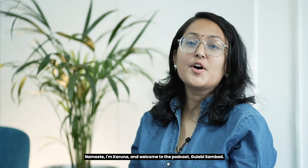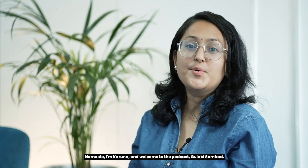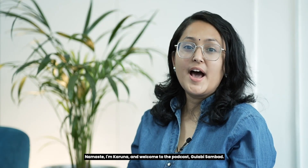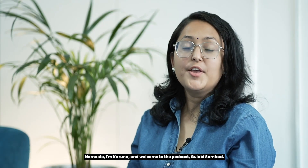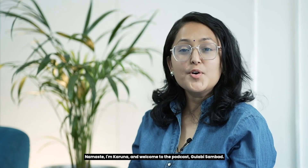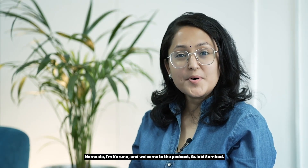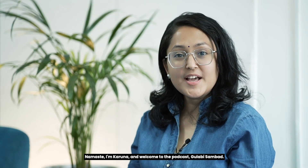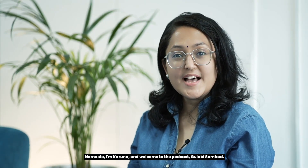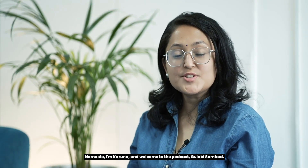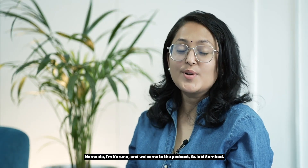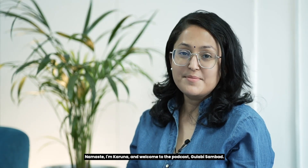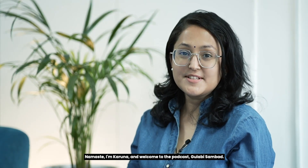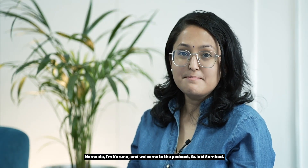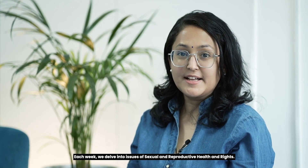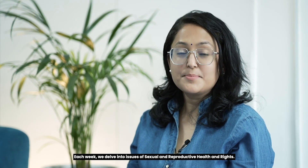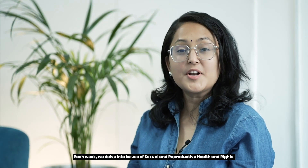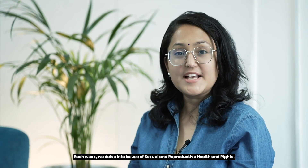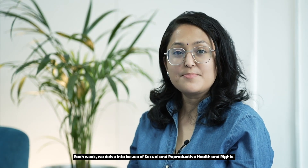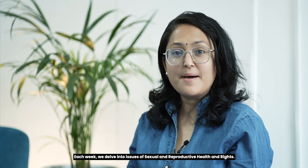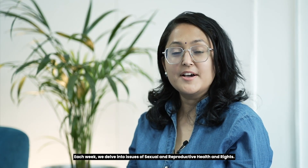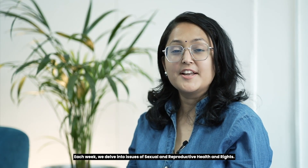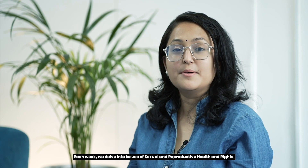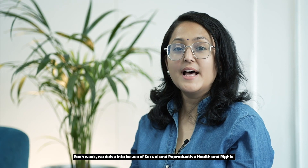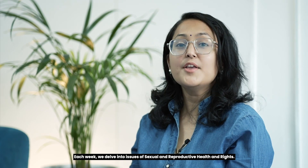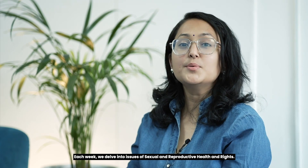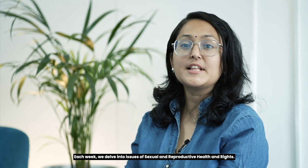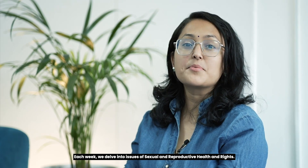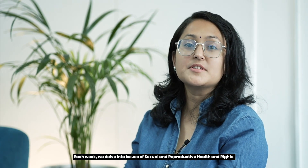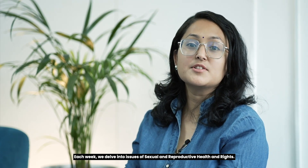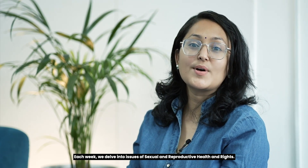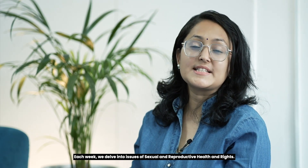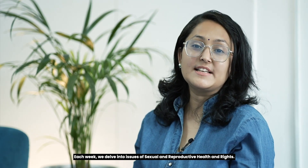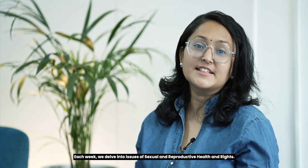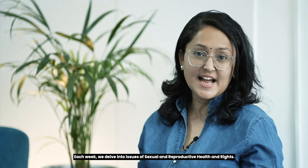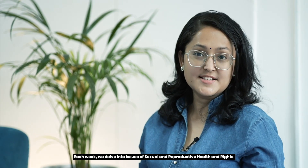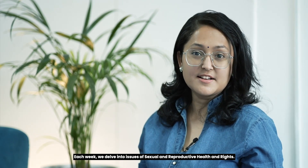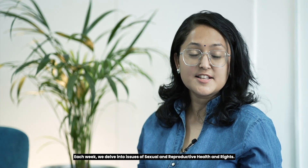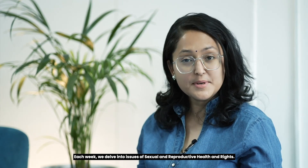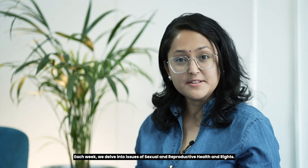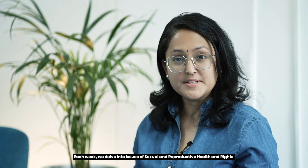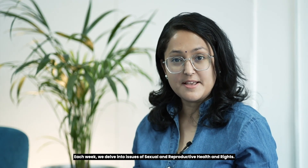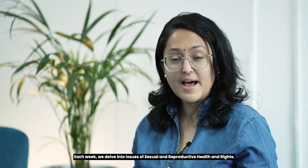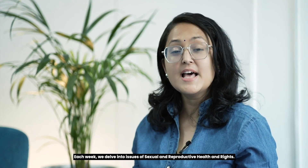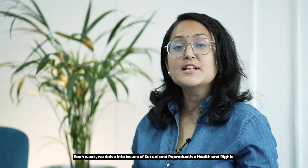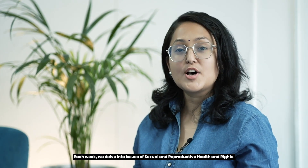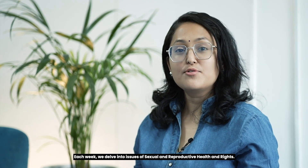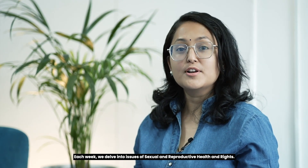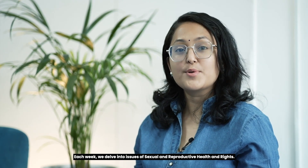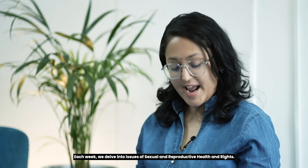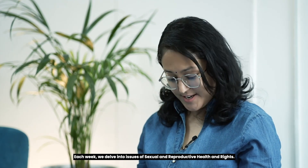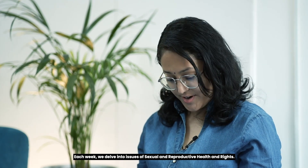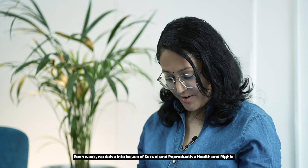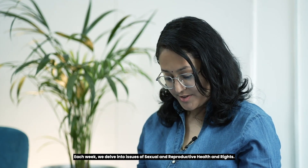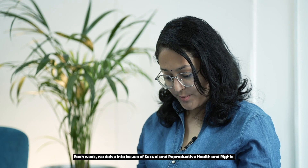नमस्ते, म करुणा। यो हो पडकास्ट गुलाबी सम्वाद। पडकास्टमा हामी हरेक हप्ता यौन तथा प्रजनन स्वास्थ्य र अधिकारसँग सम्बन्धित विषयमा